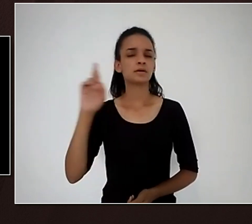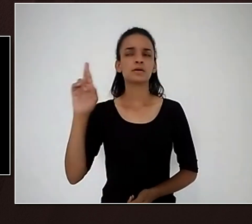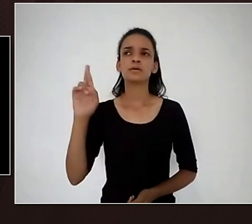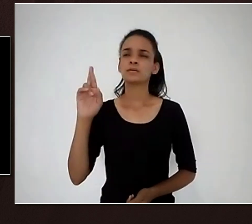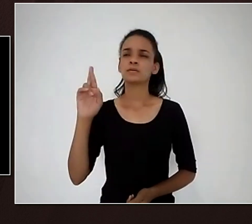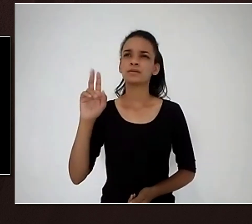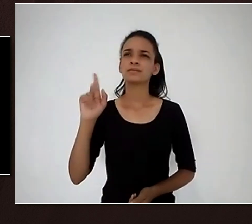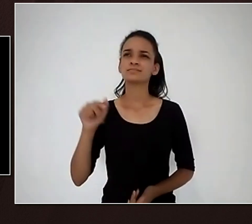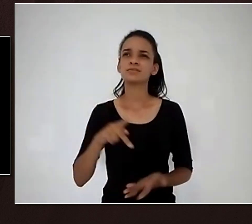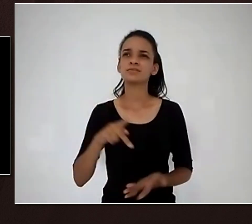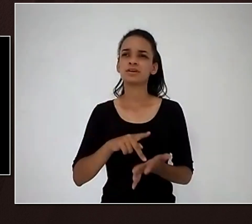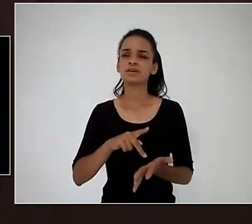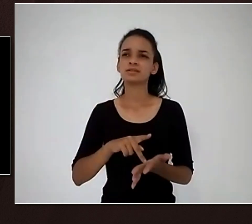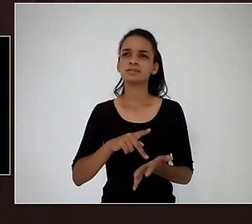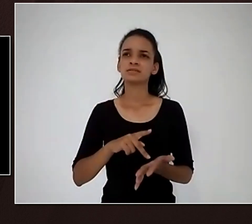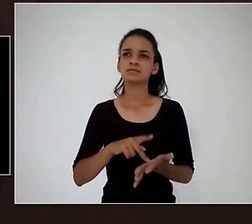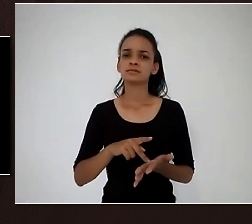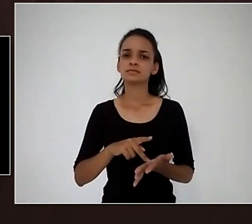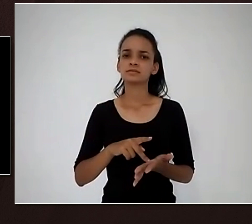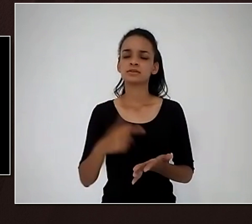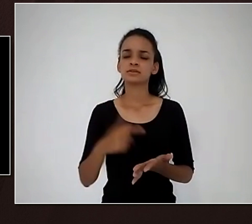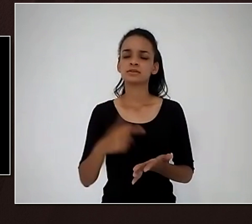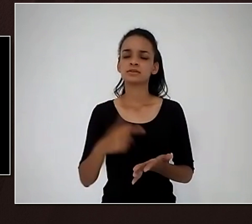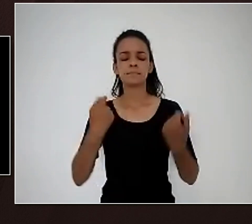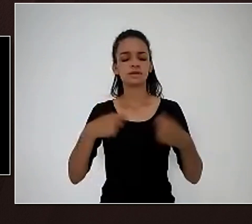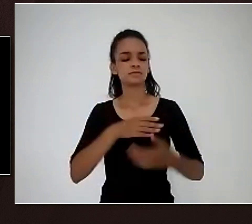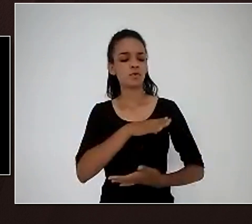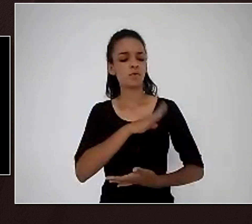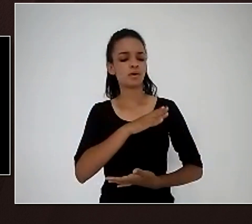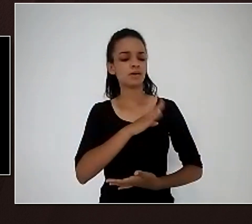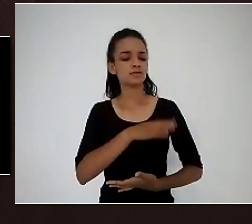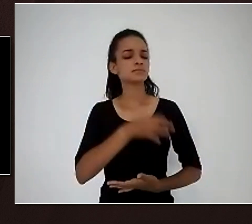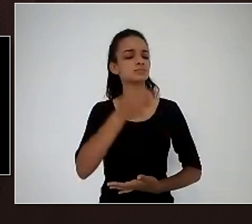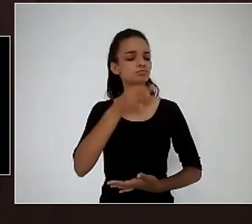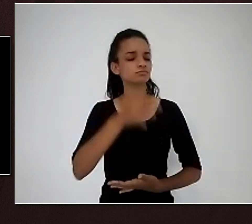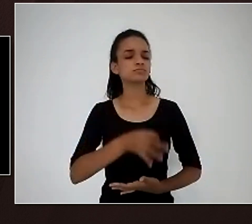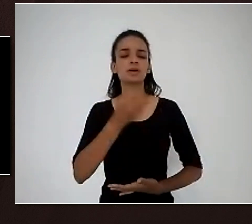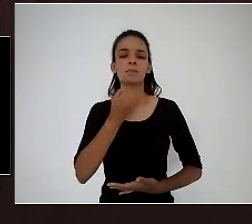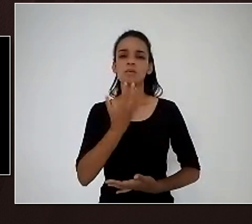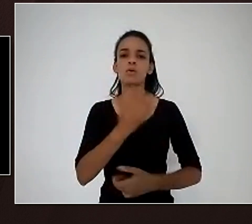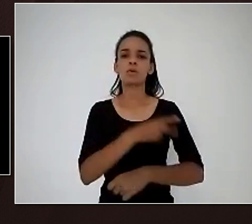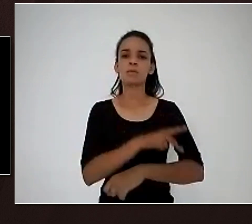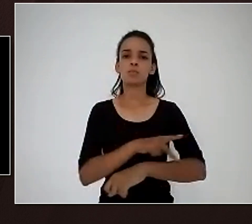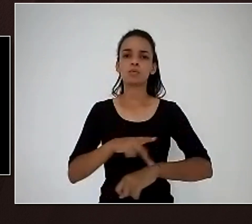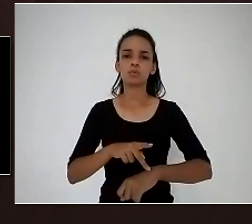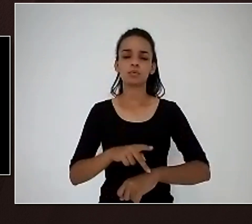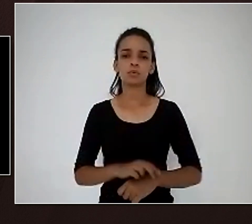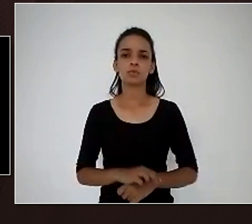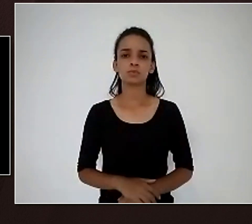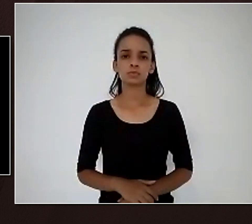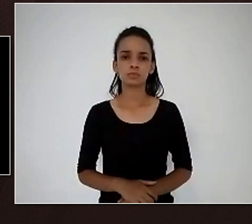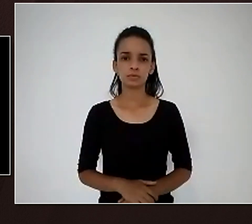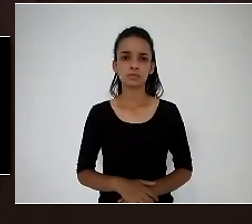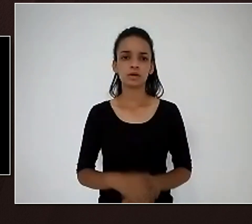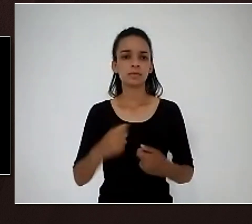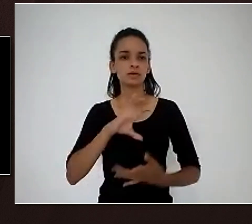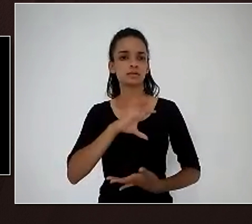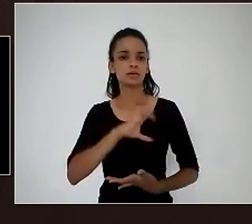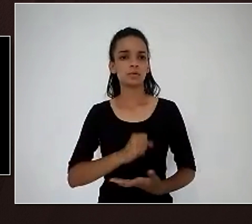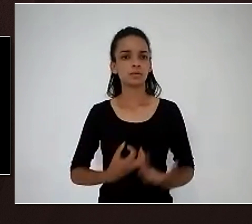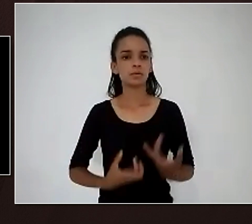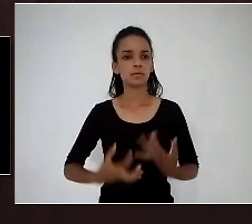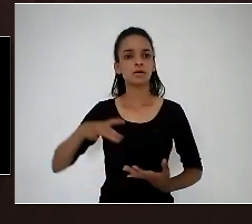en nosotros un corazón adecuado, un corazón puro, que hoy podamos arrepentirnos y volvernos a ese primer amor. Señor